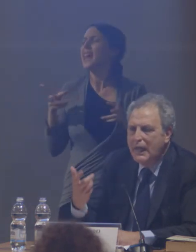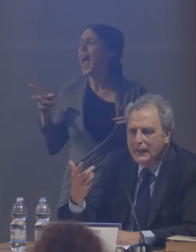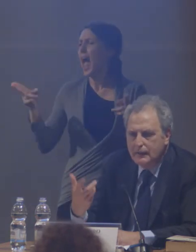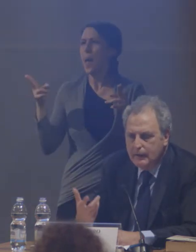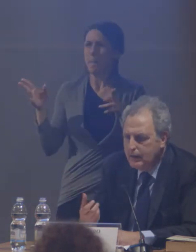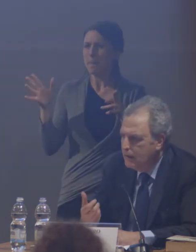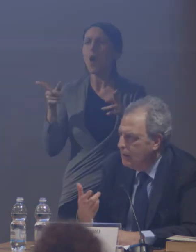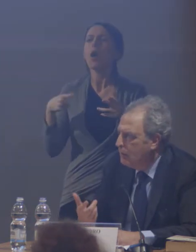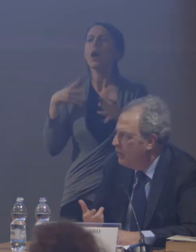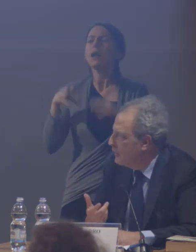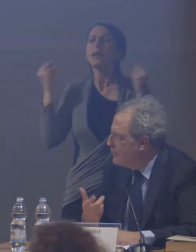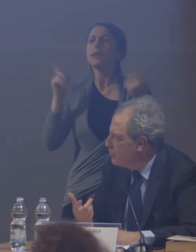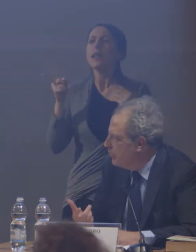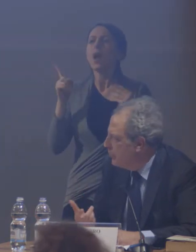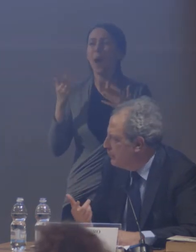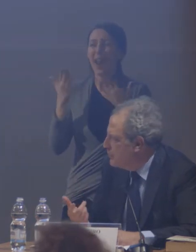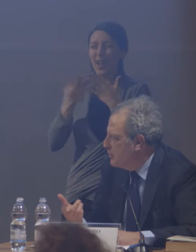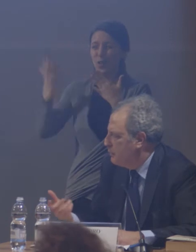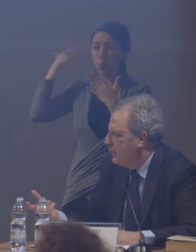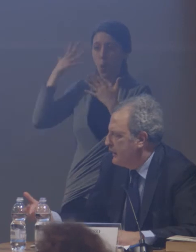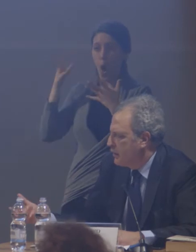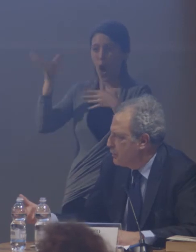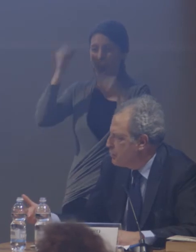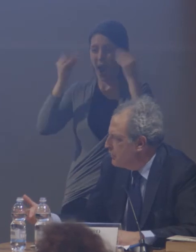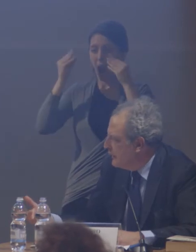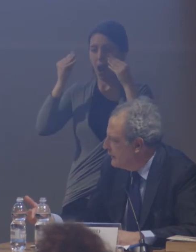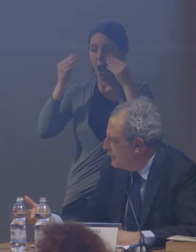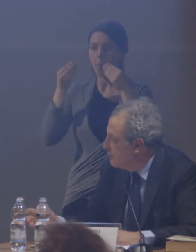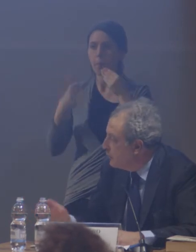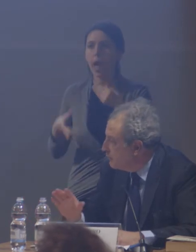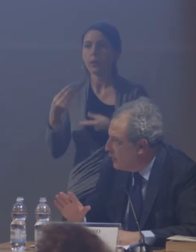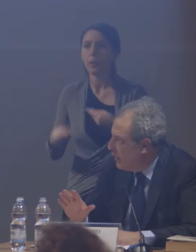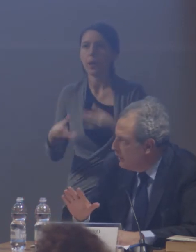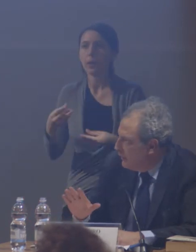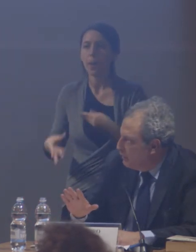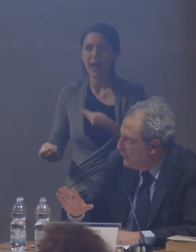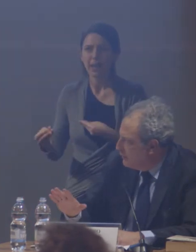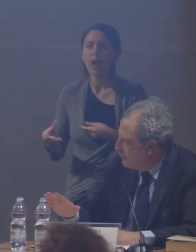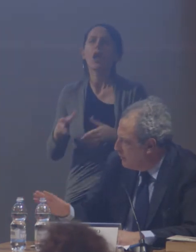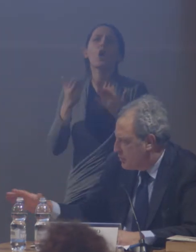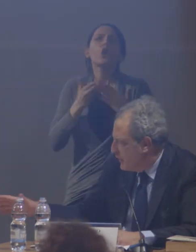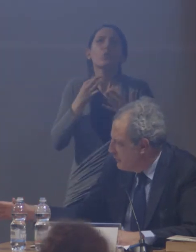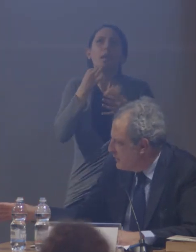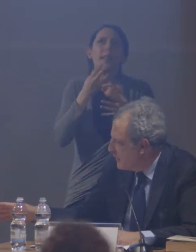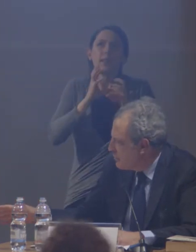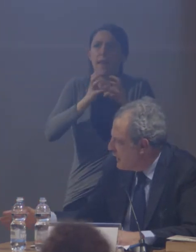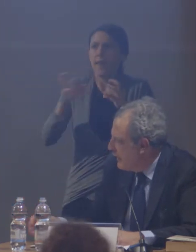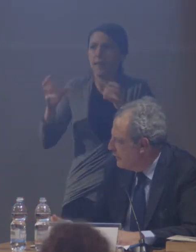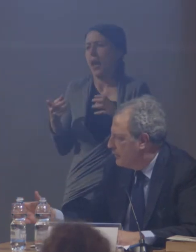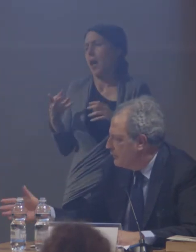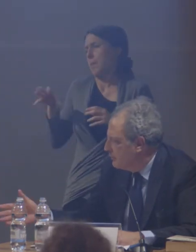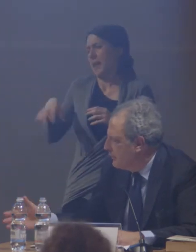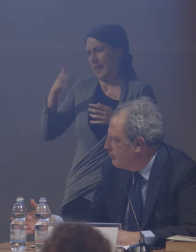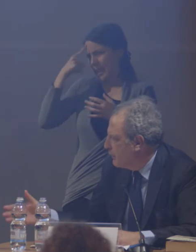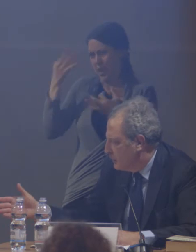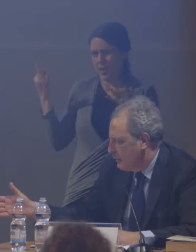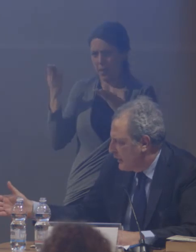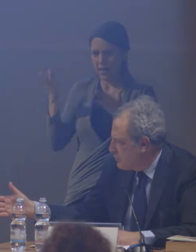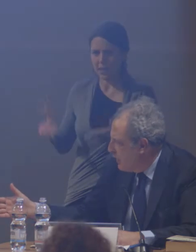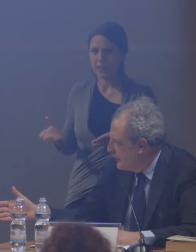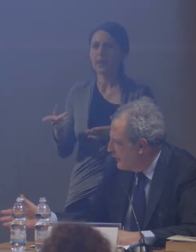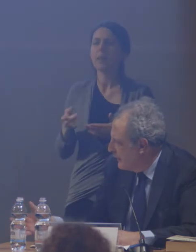breve, perdi quello che a scuola hai acquisito. Poi è chiaro che puoi studiare in tanti modi, però questo la Ministra lo sa,